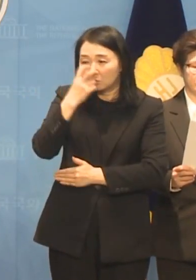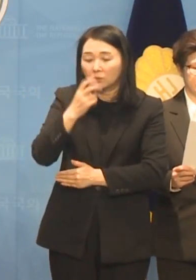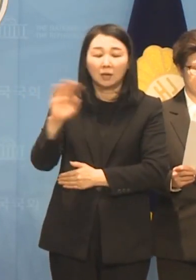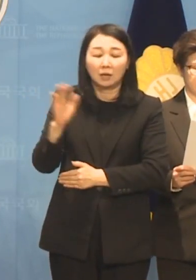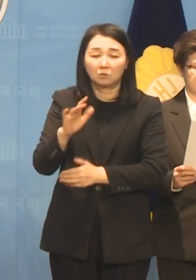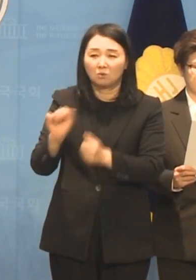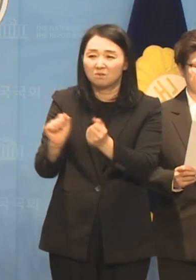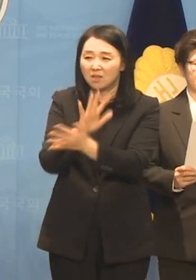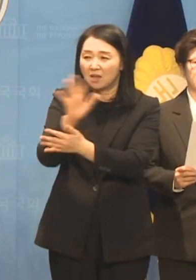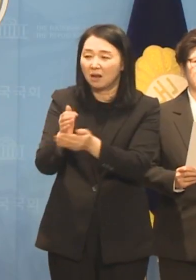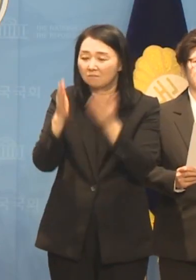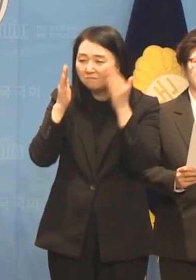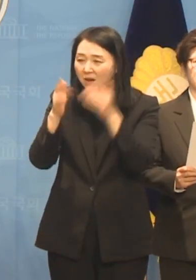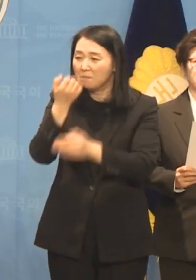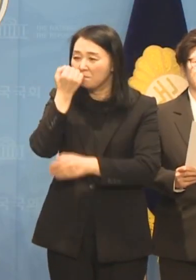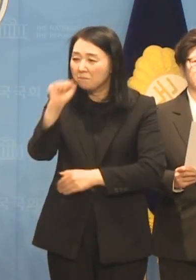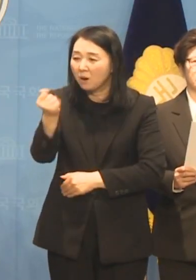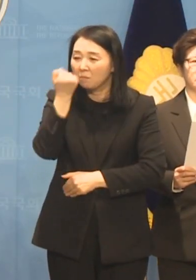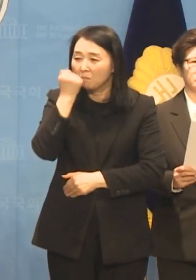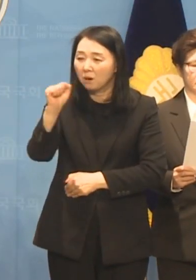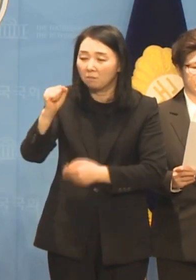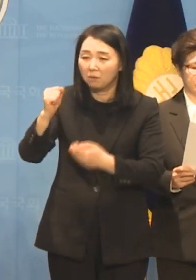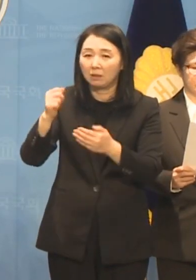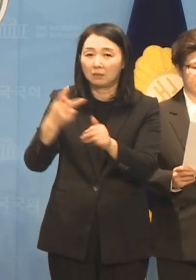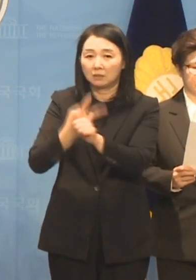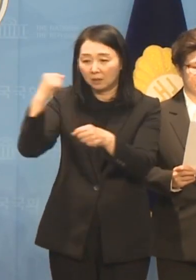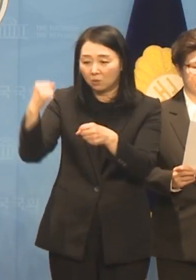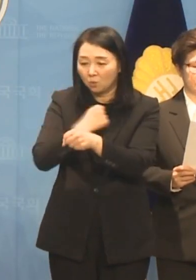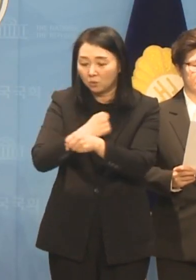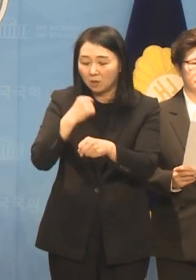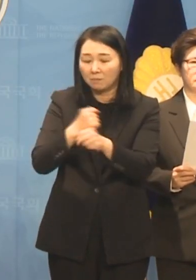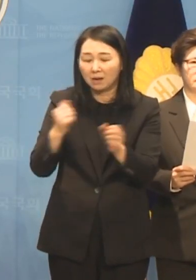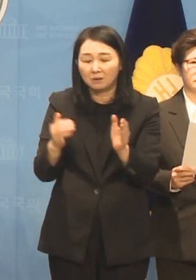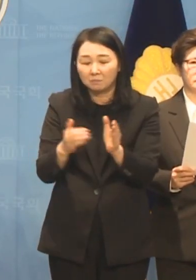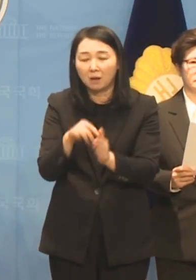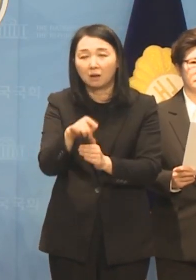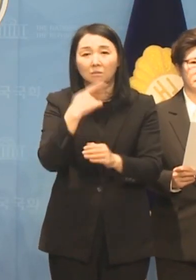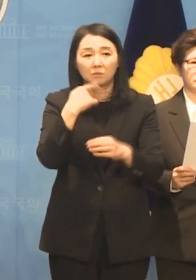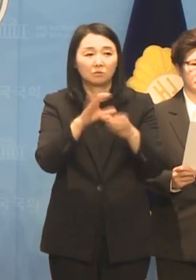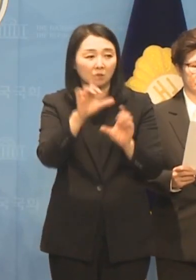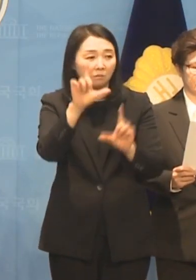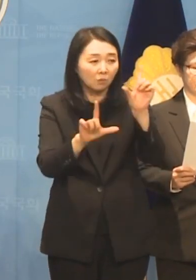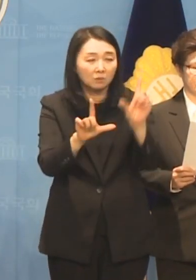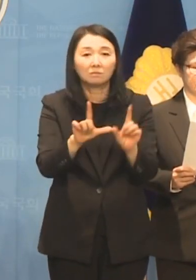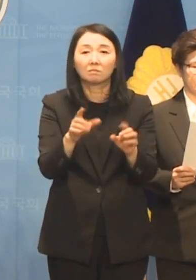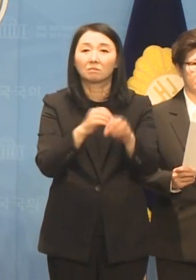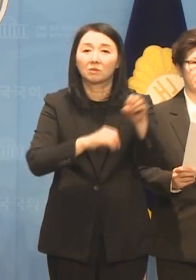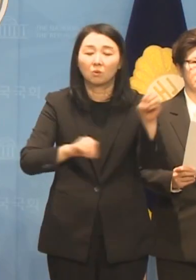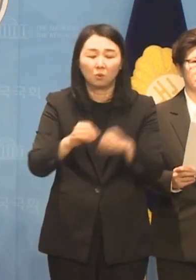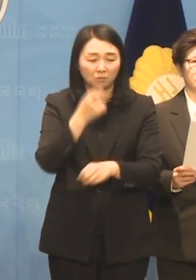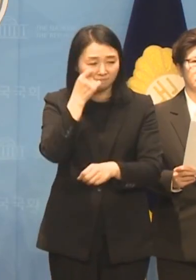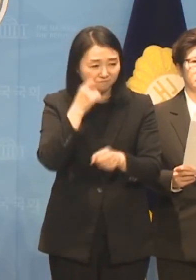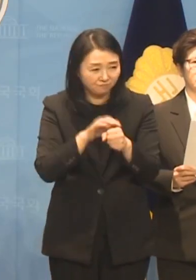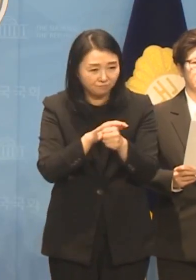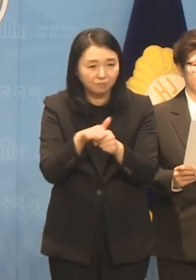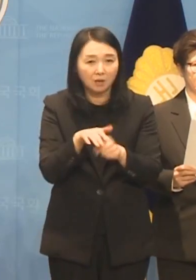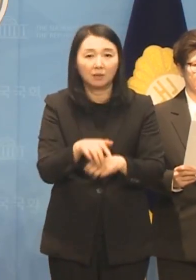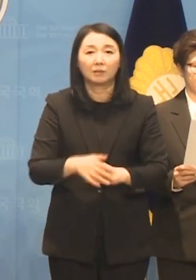내란몰이, 탄핵 공작을 만드느라 안간 힘쓰는 민주당의 모습이 오히려 측은해